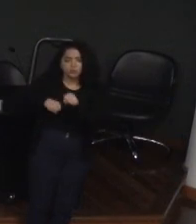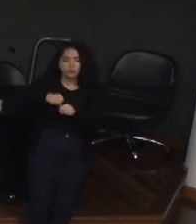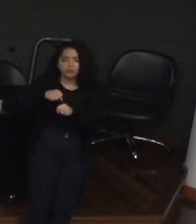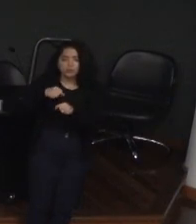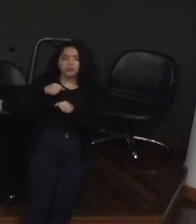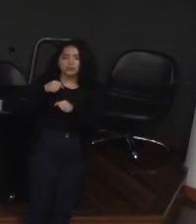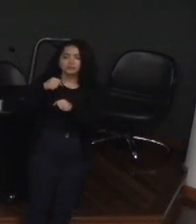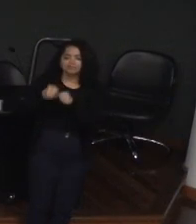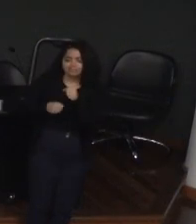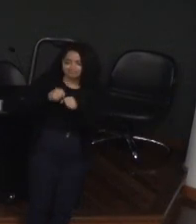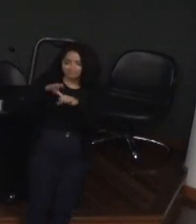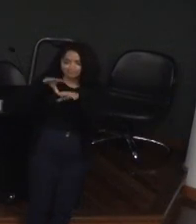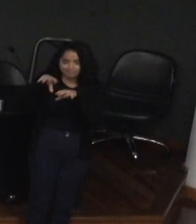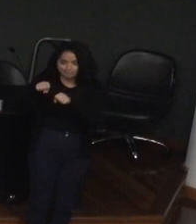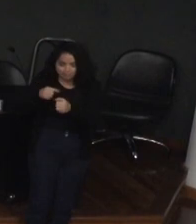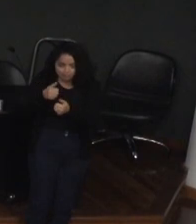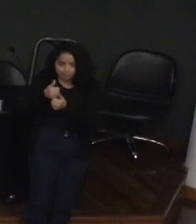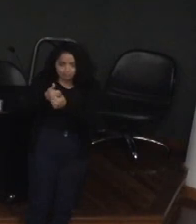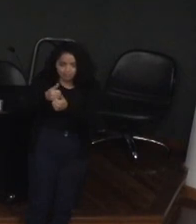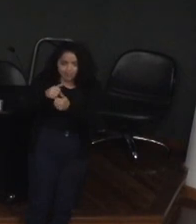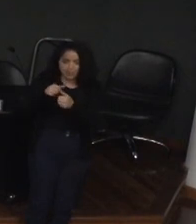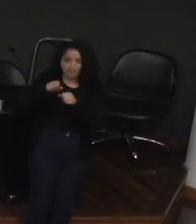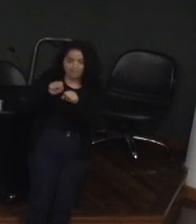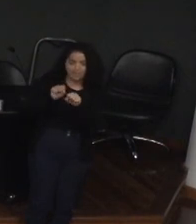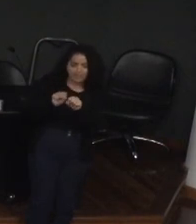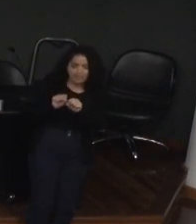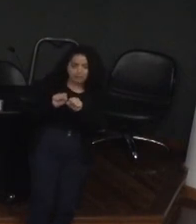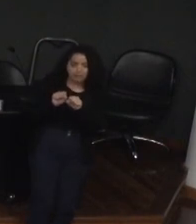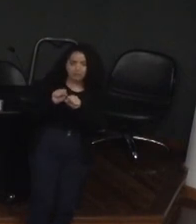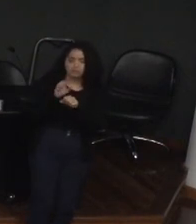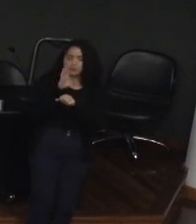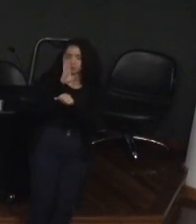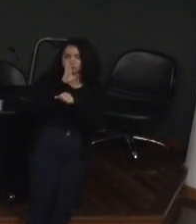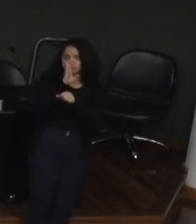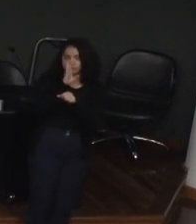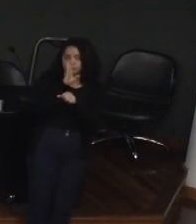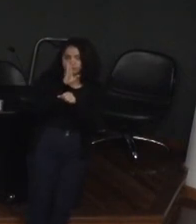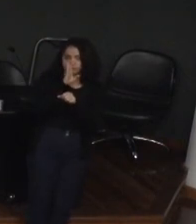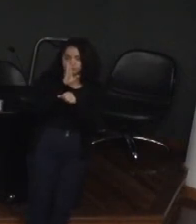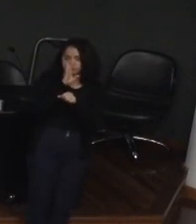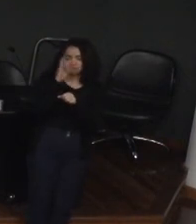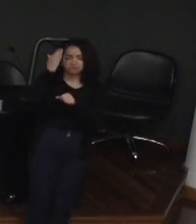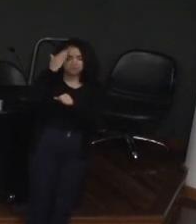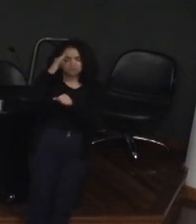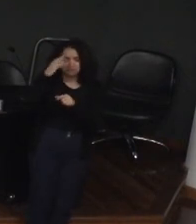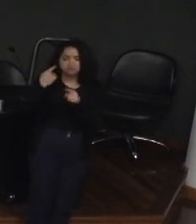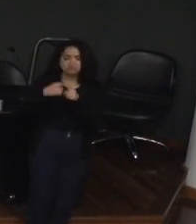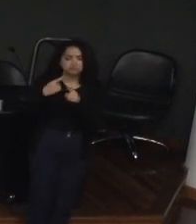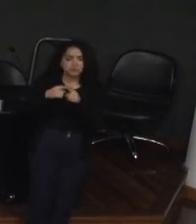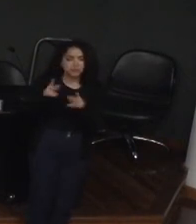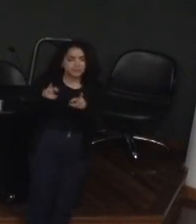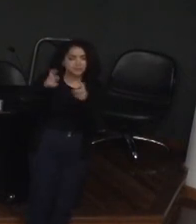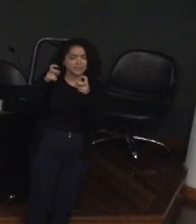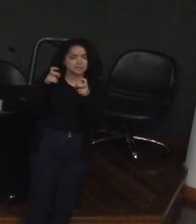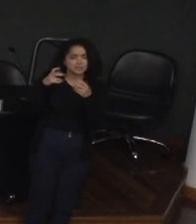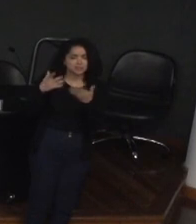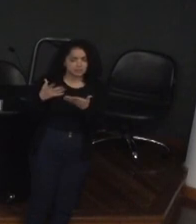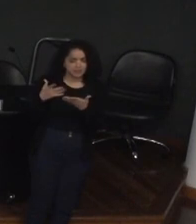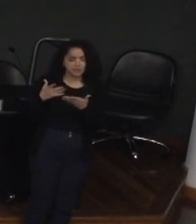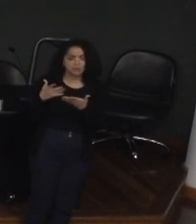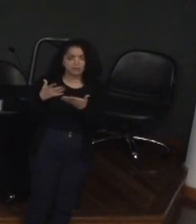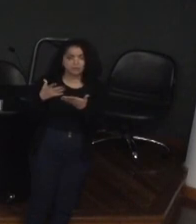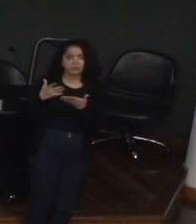que é o que eles queriam caçar, eles paravam, abaixavam e ficavam em silêncio. Ele não entendeu o porquê daquilo, mas percebeu que aquela atividade era